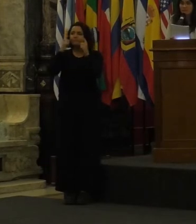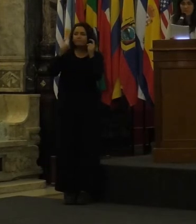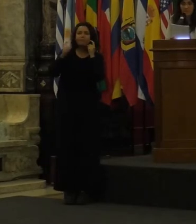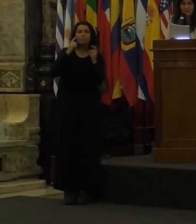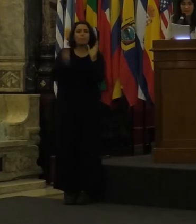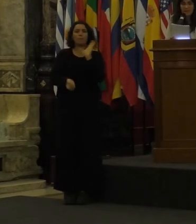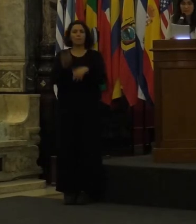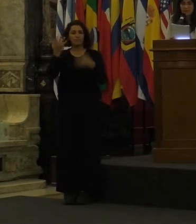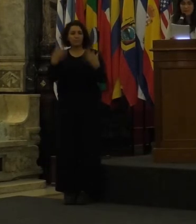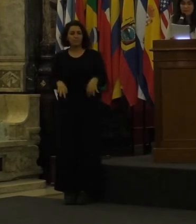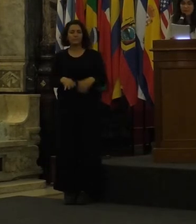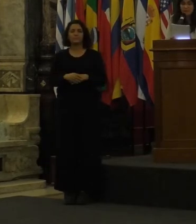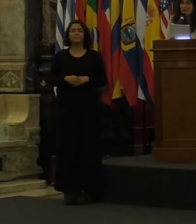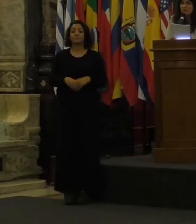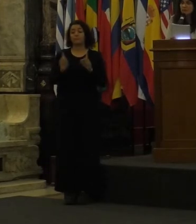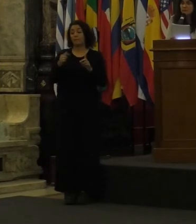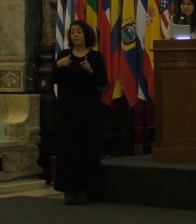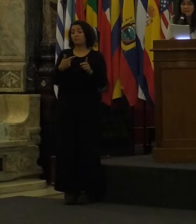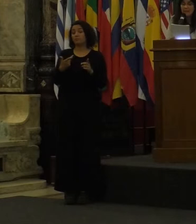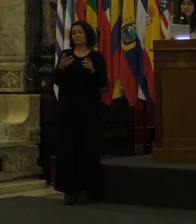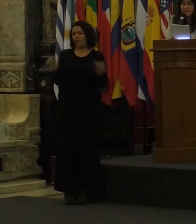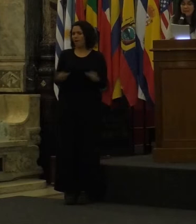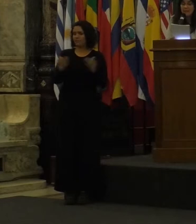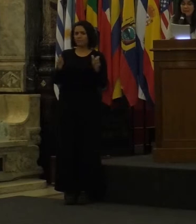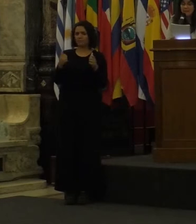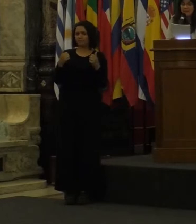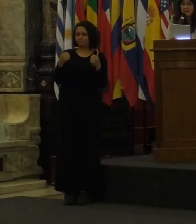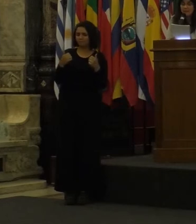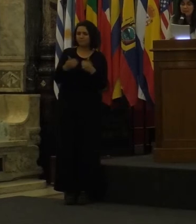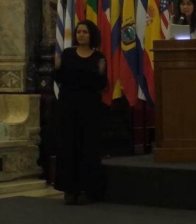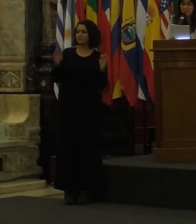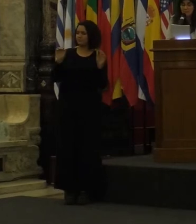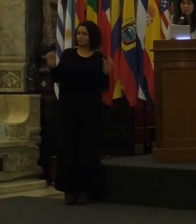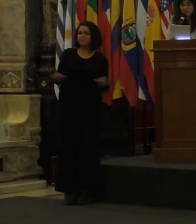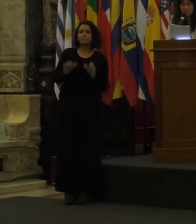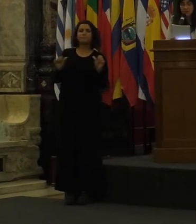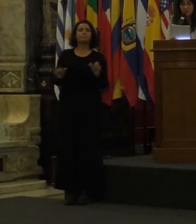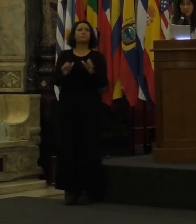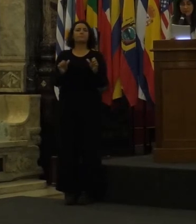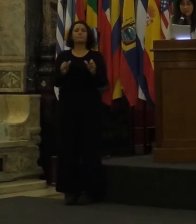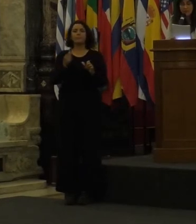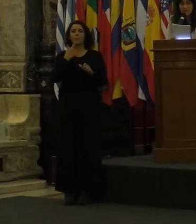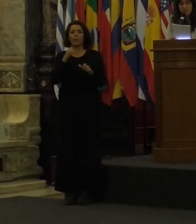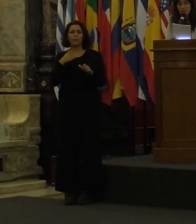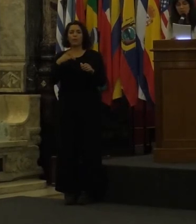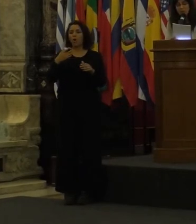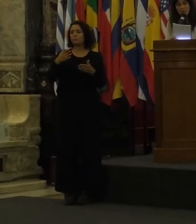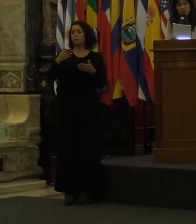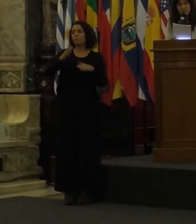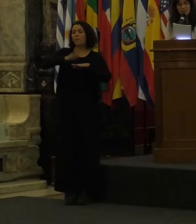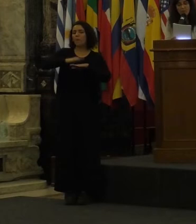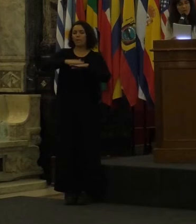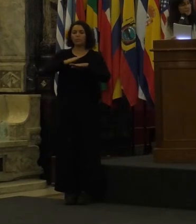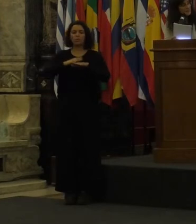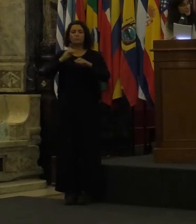fermentales. Es una emprendedora infatigable de dispositivos como Ceremonias Mínimas, Punto de